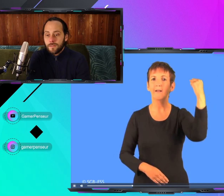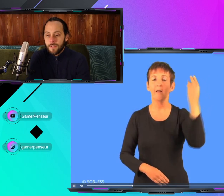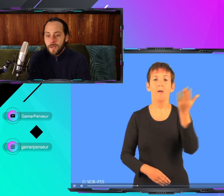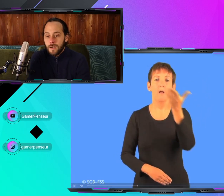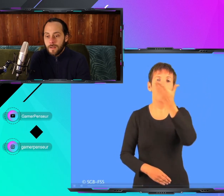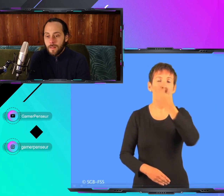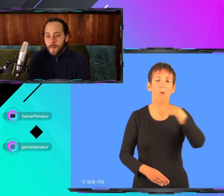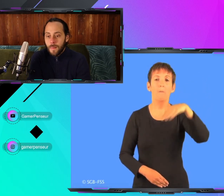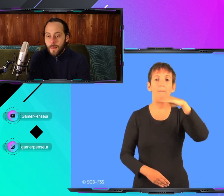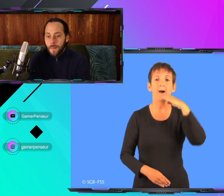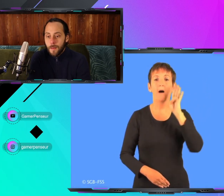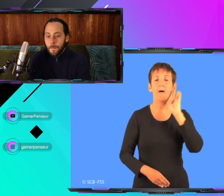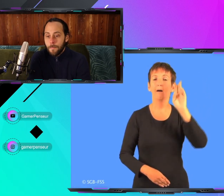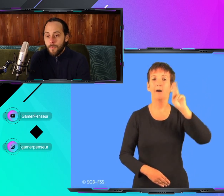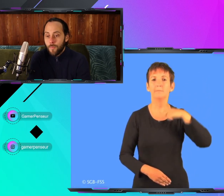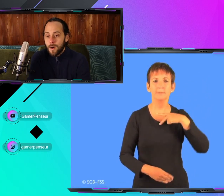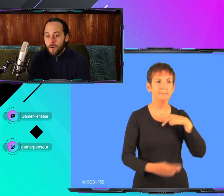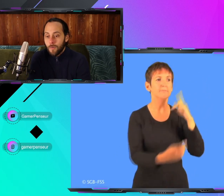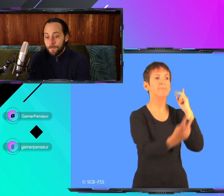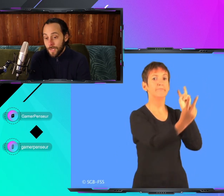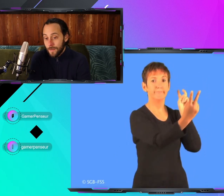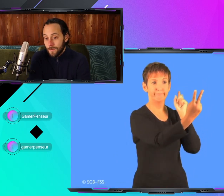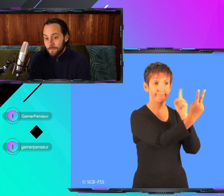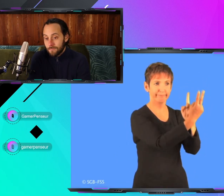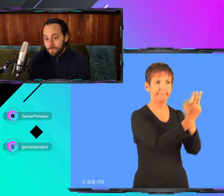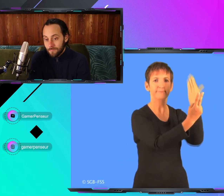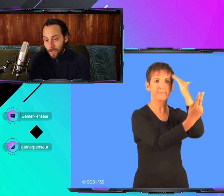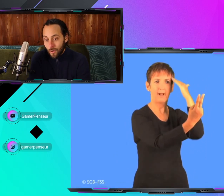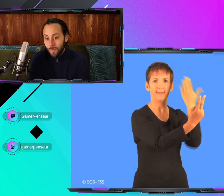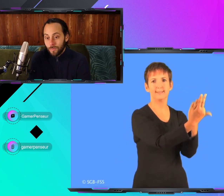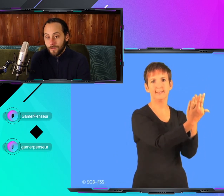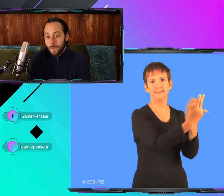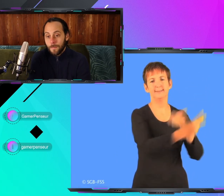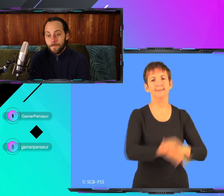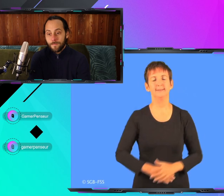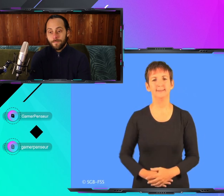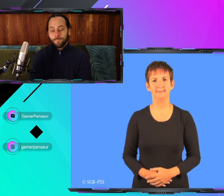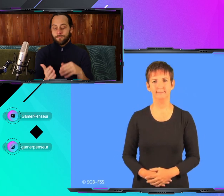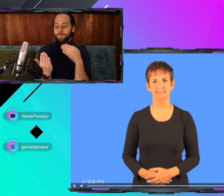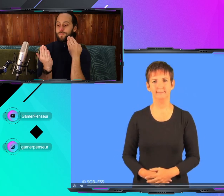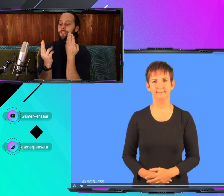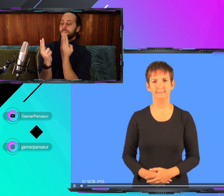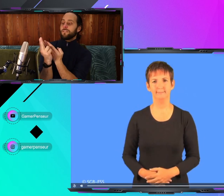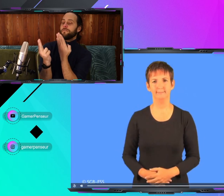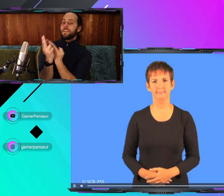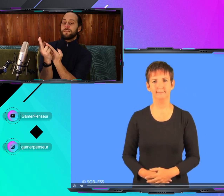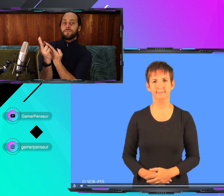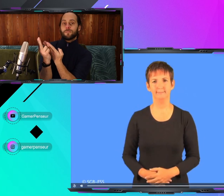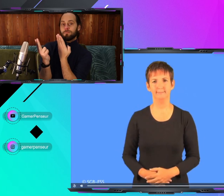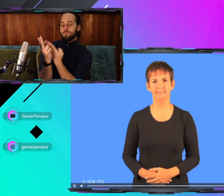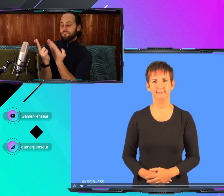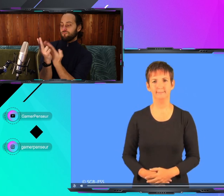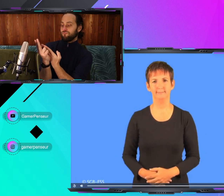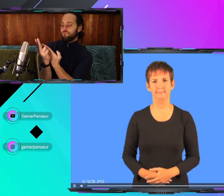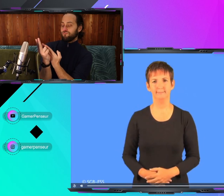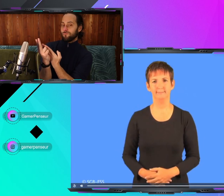Fête nationale, beaux-parents pi, rencontre. Puis c'est validé.